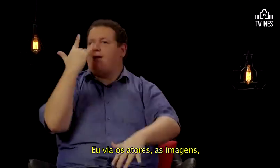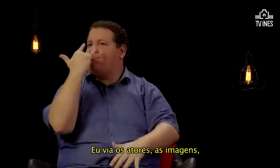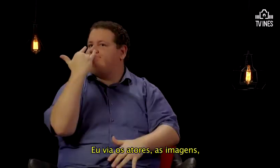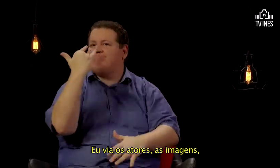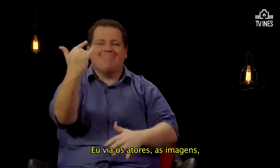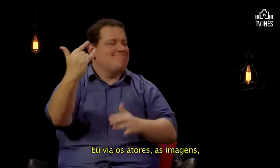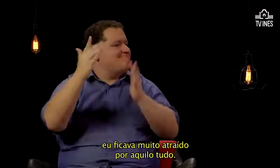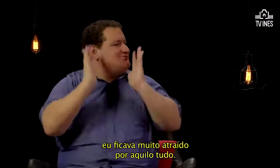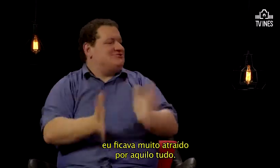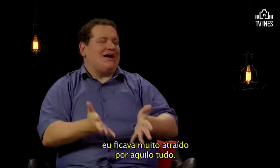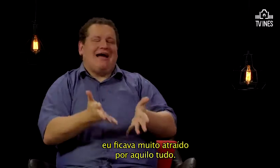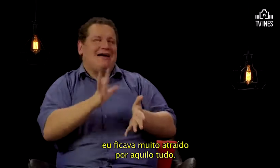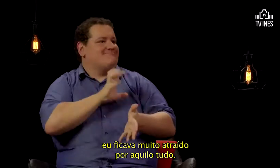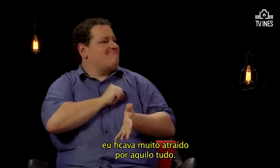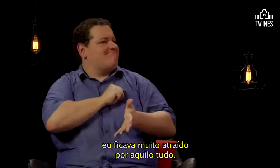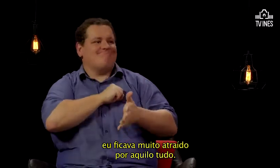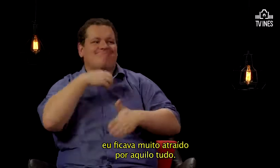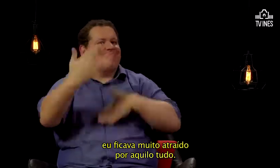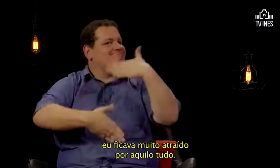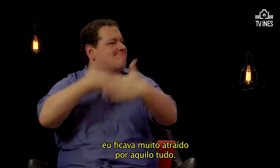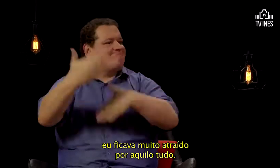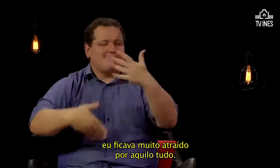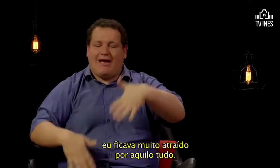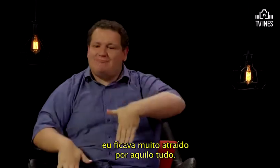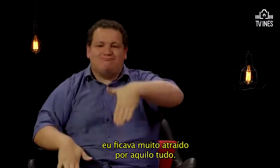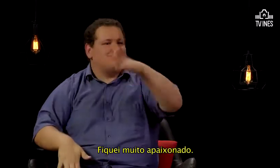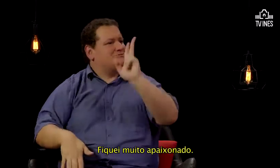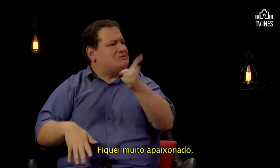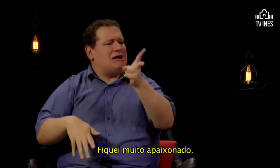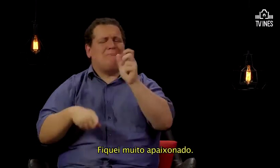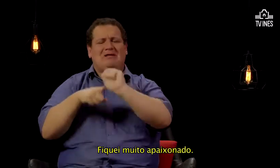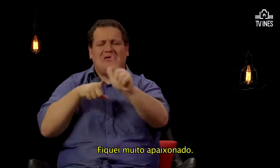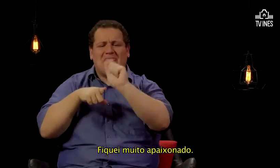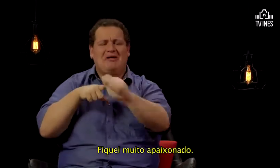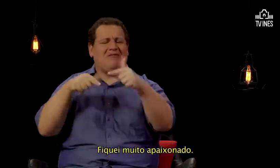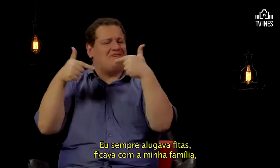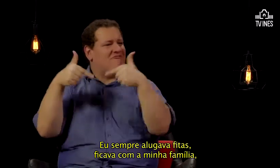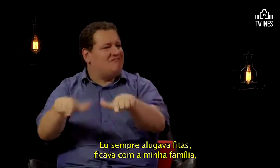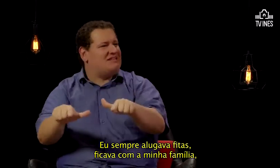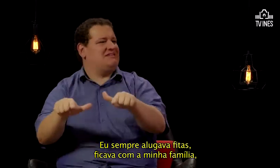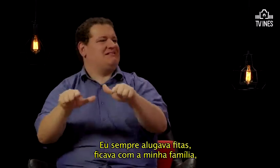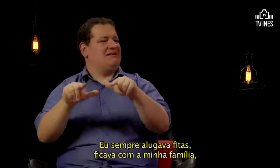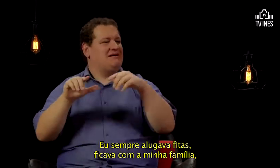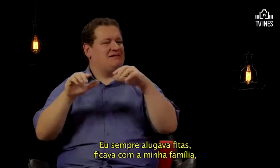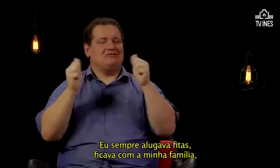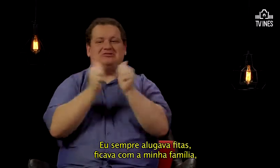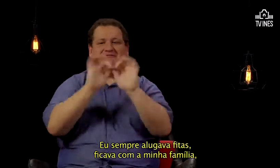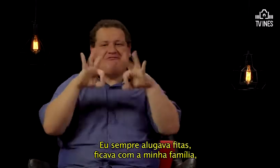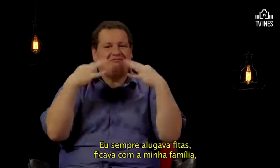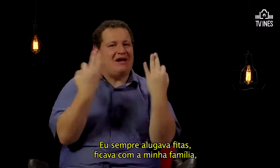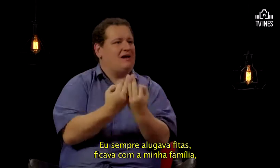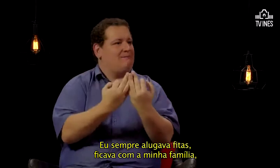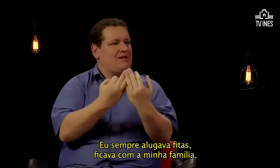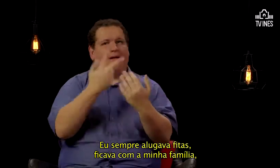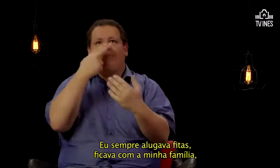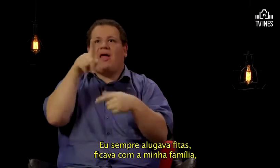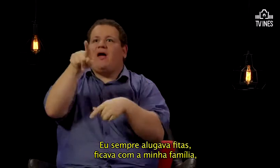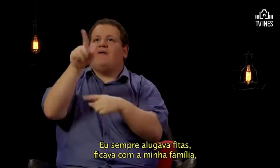imagens. Eu ficava muito atraído por aquilo tudo. Fiquei muito apaixonado. Eu sempre alugava fitas, ficava com a minha